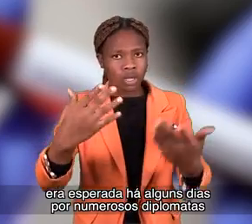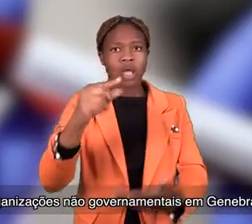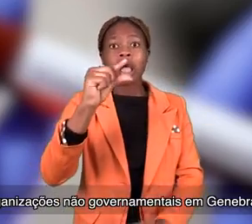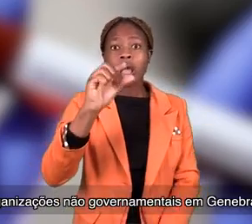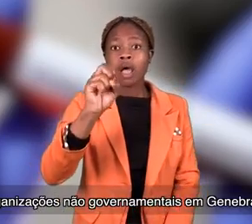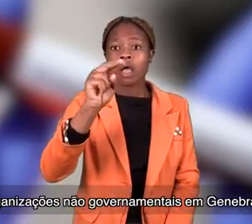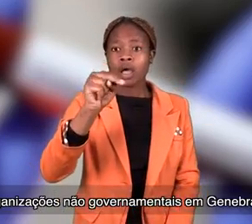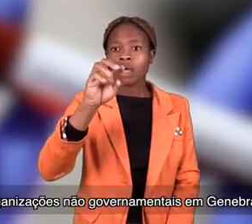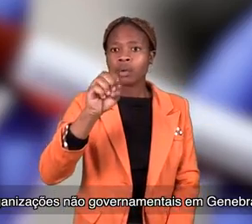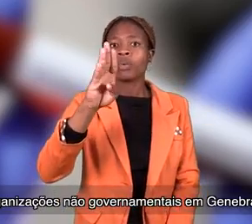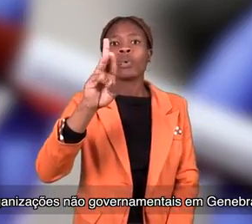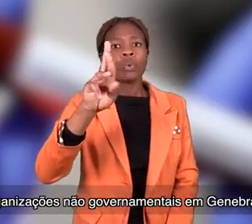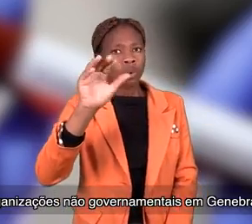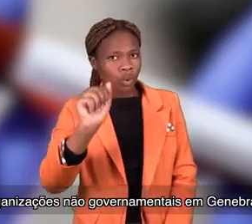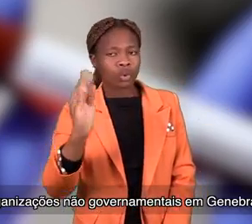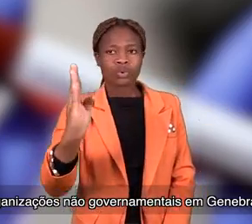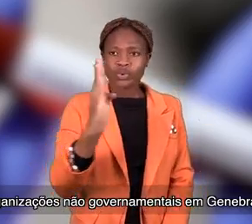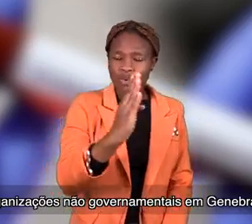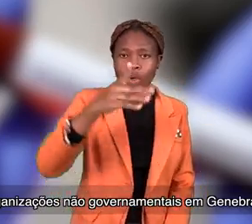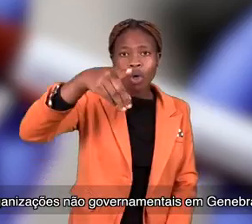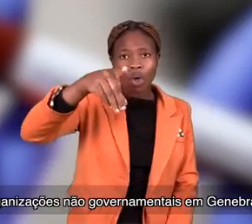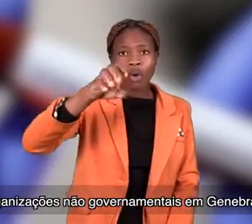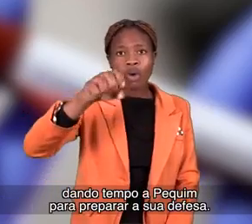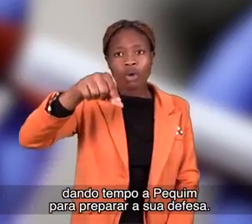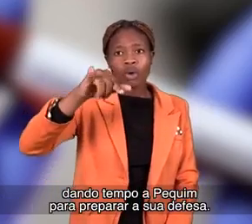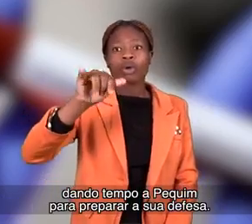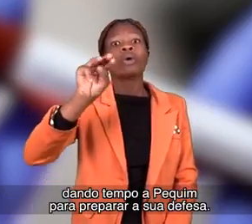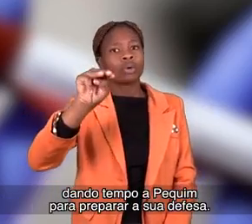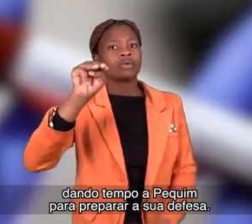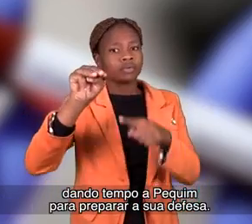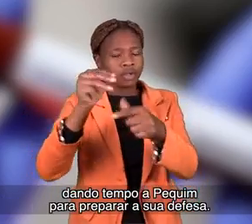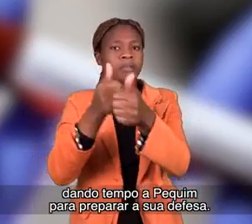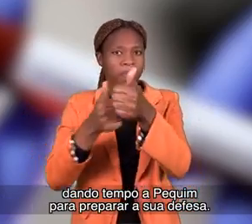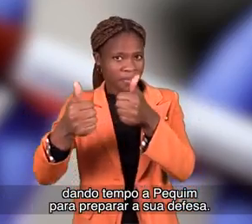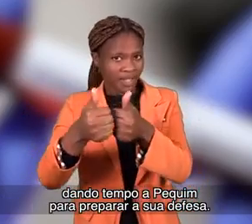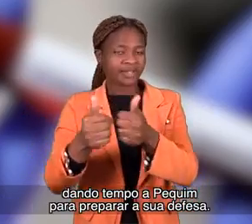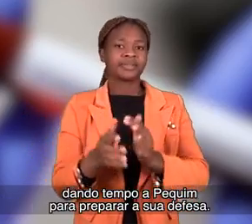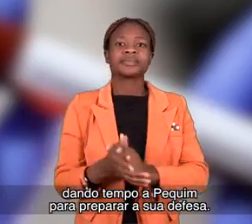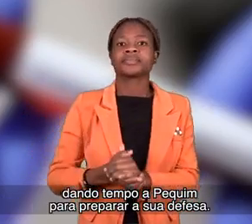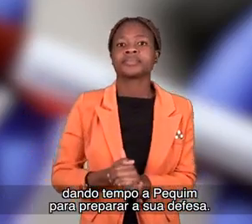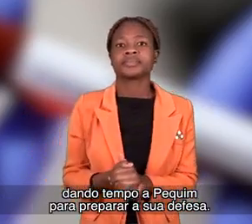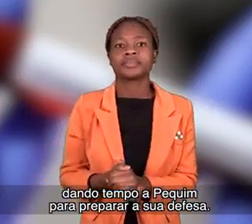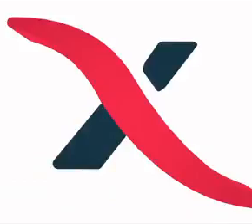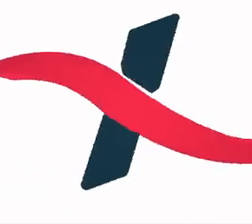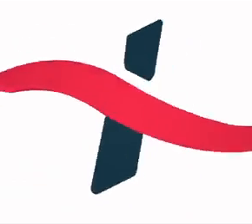e organizações não-governamentais em Genebra, dando tempo a Pequim para preparar a sua defesa.